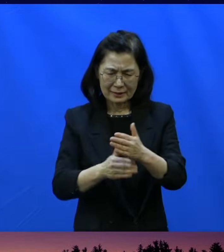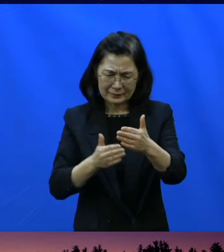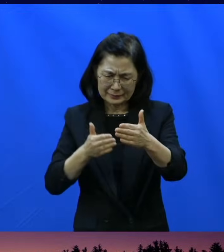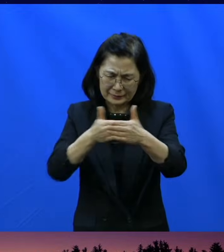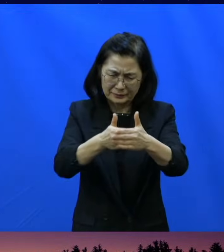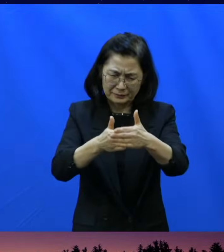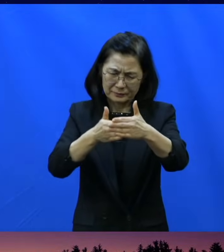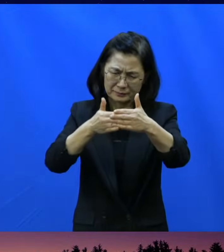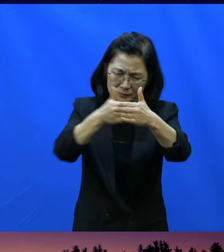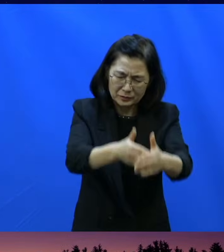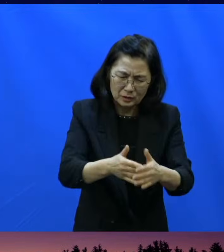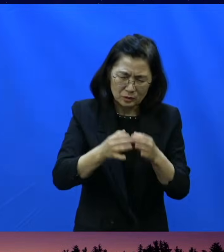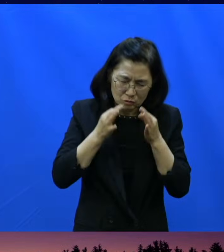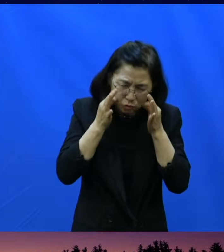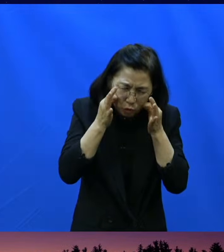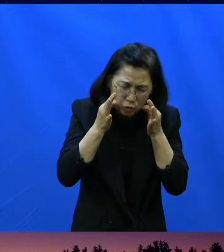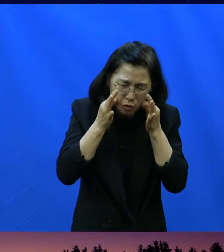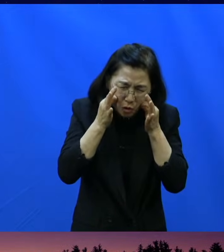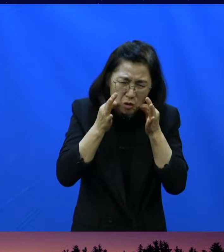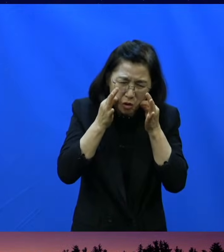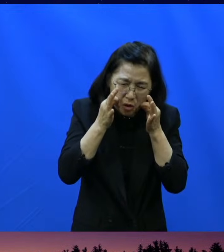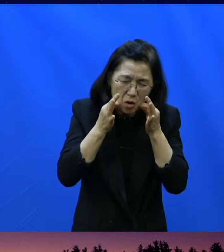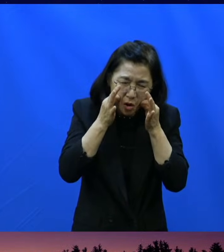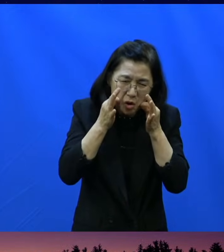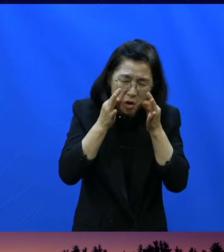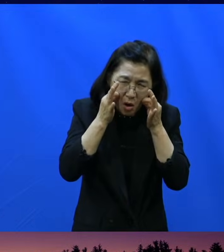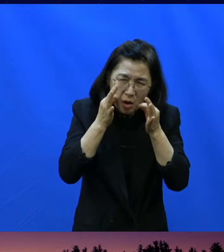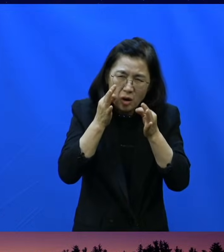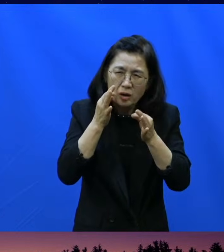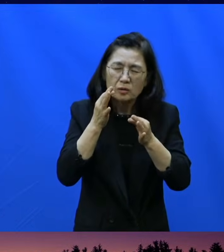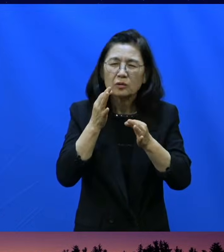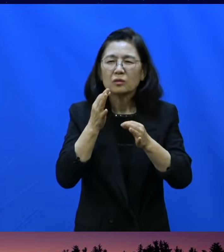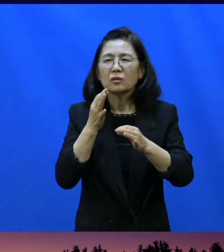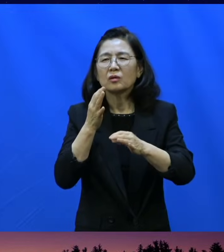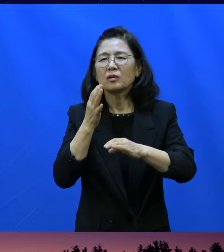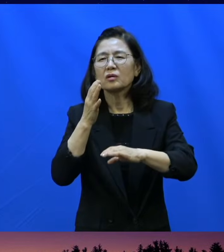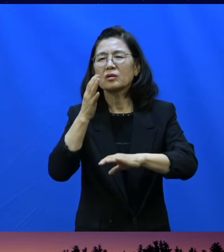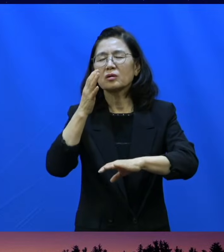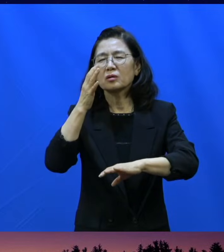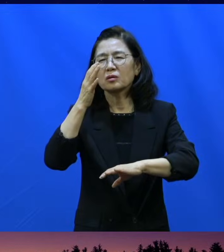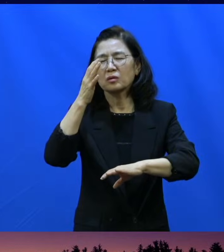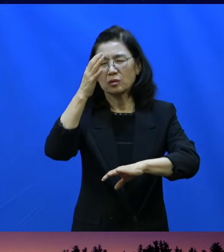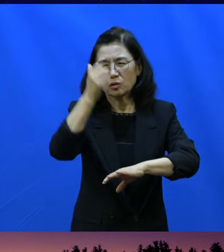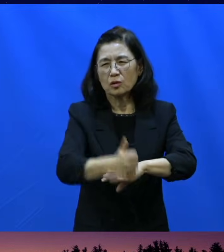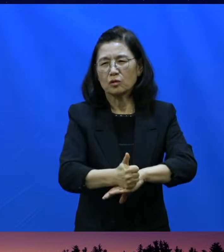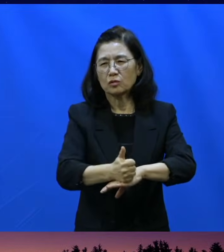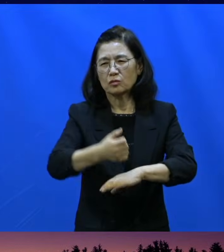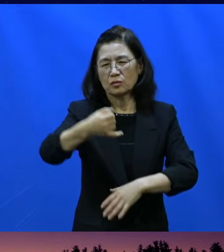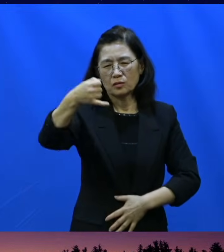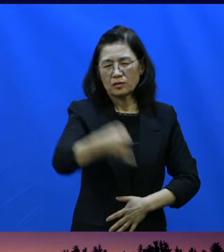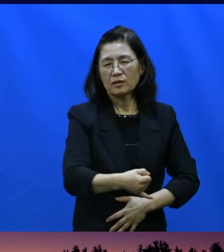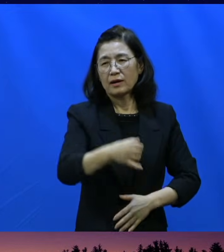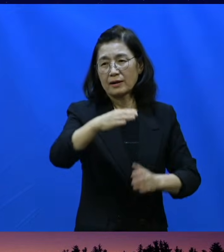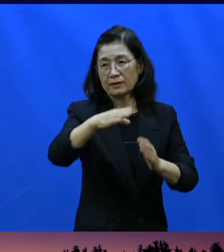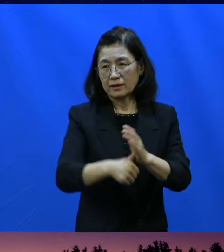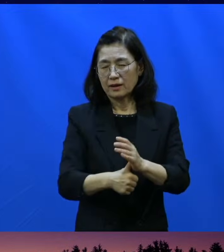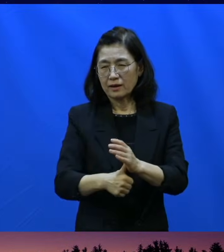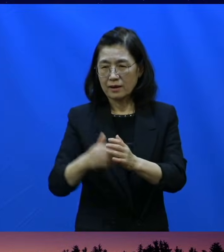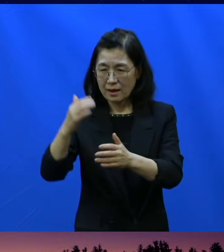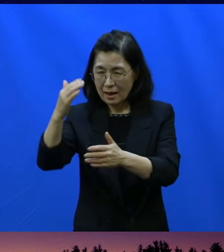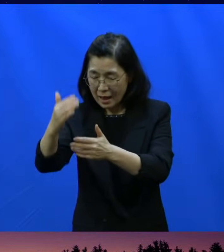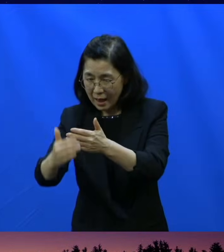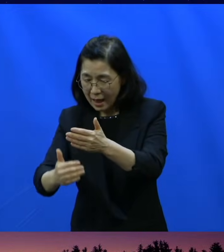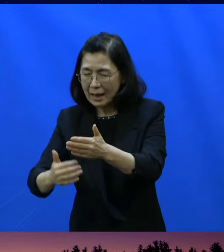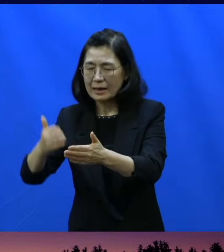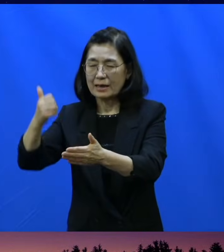하고 애를 쓰고 노력하고 발악을 하는데도 아무런 일도 일어나지 않는다면 하나님이 무슨 사인을 주시느냐 하면 너의 힘을